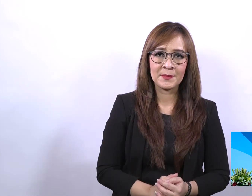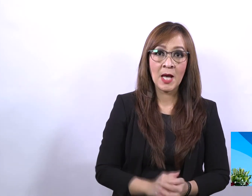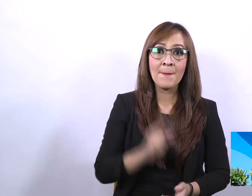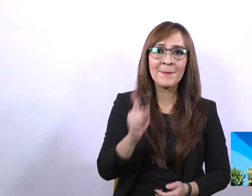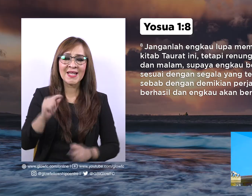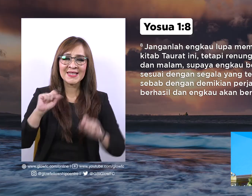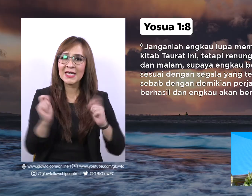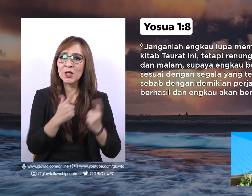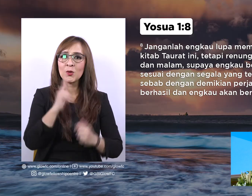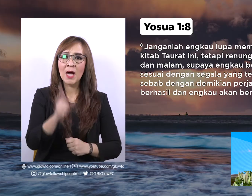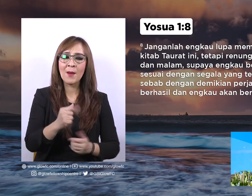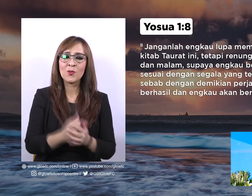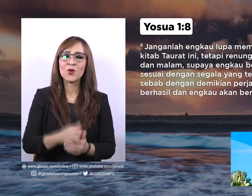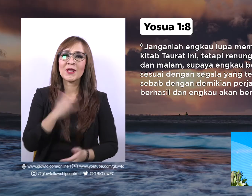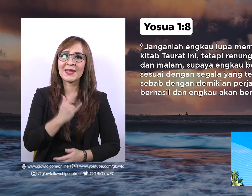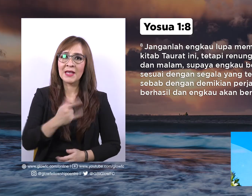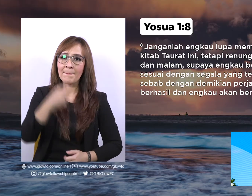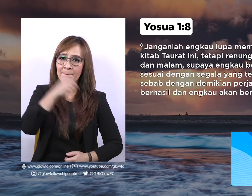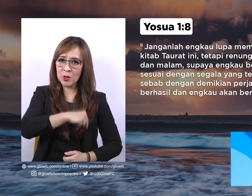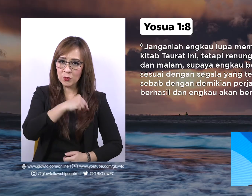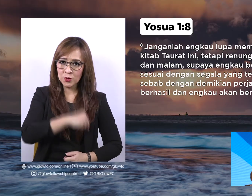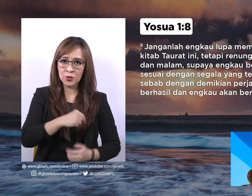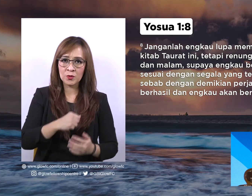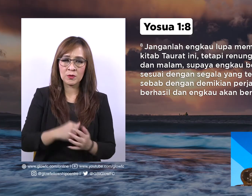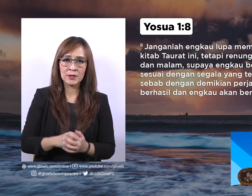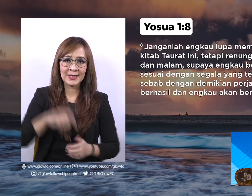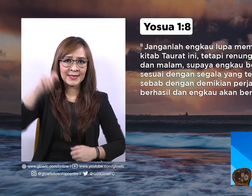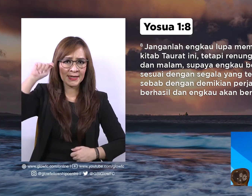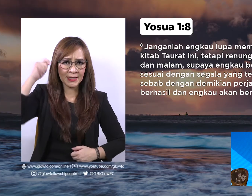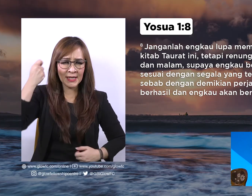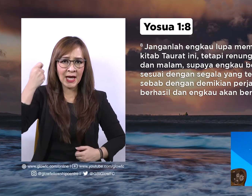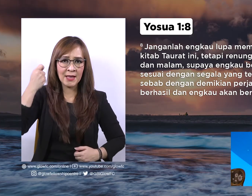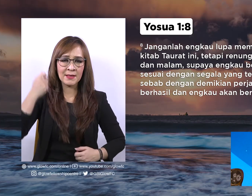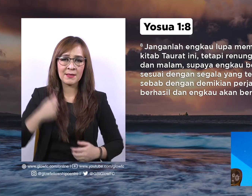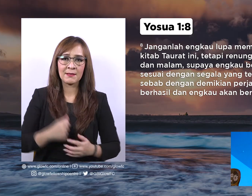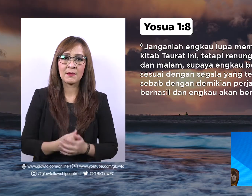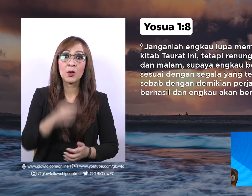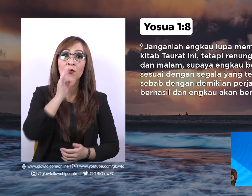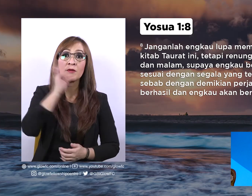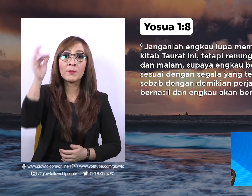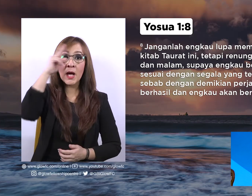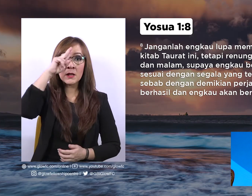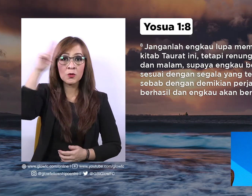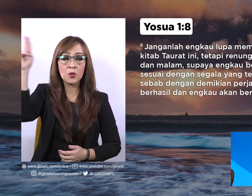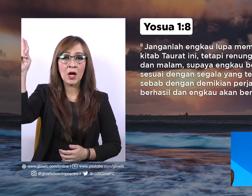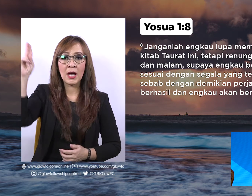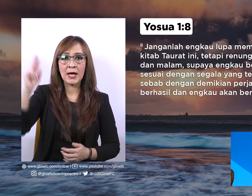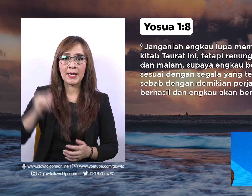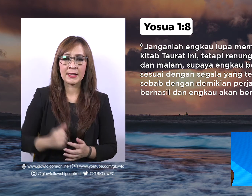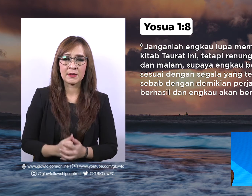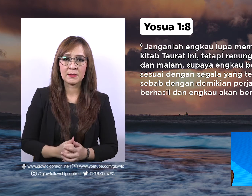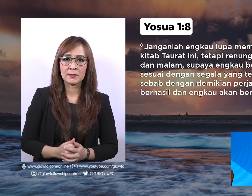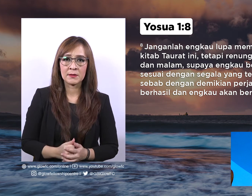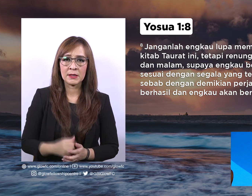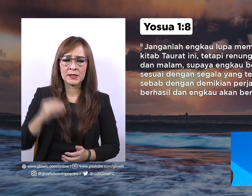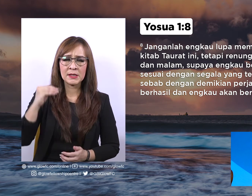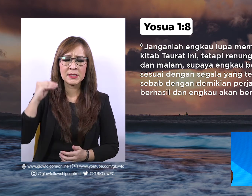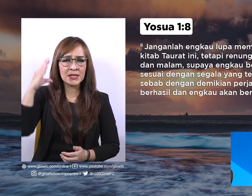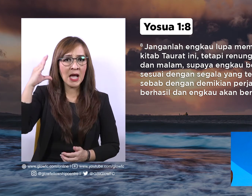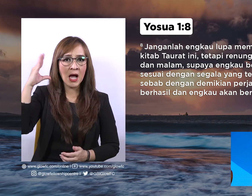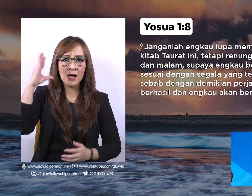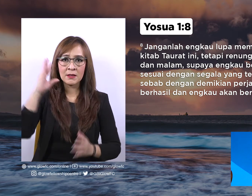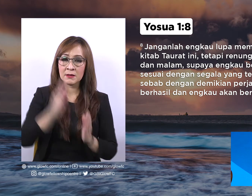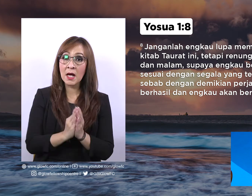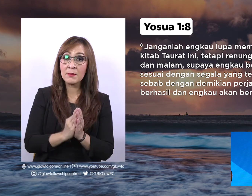Aben kita lihat selanjutnya janganlah kau lupa memperkatakan Kitab Taurat ini tapi Renungkanlah itu siang dan malam semangkok